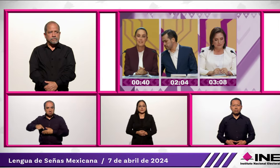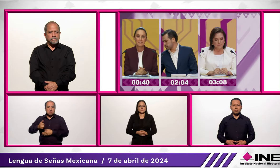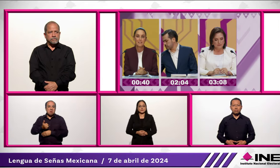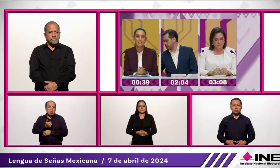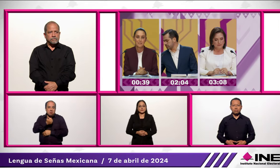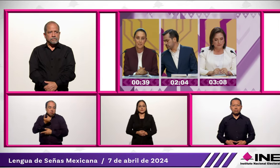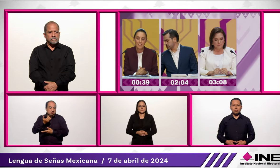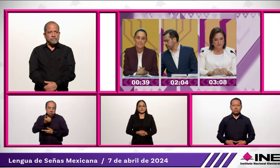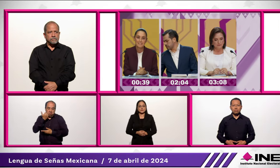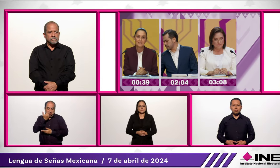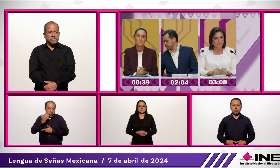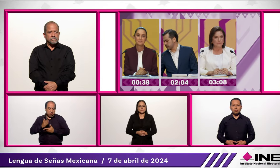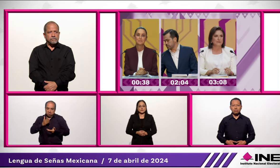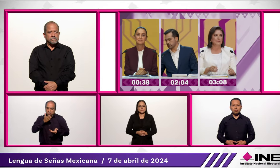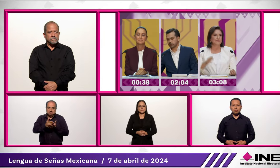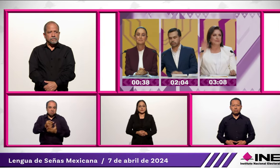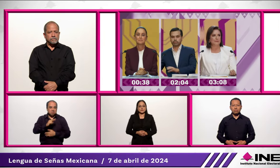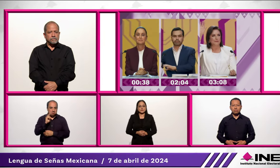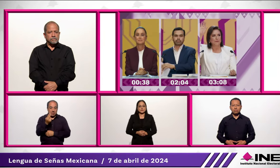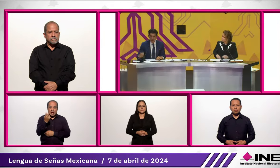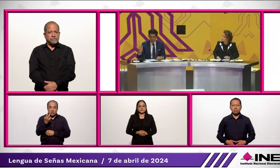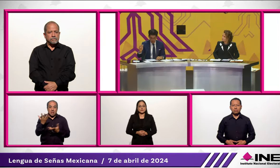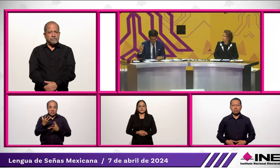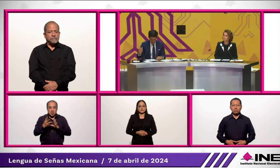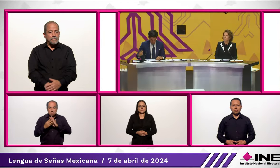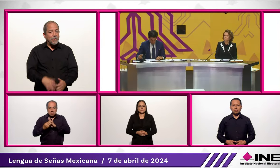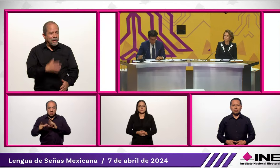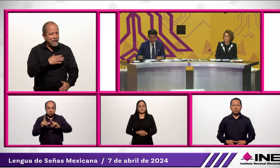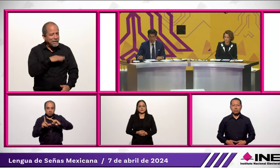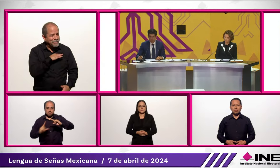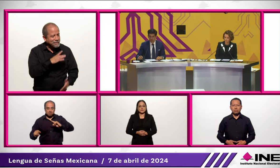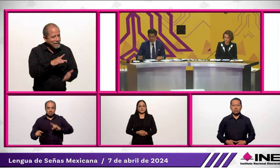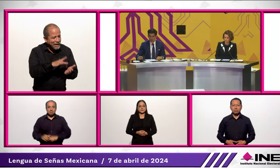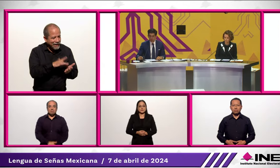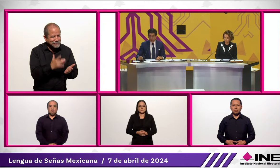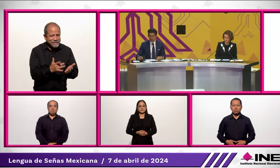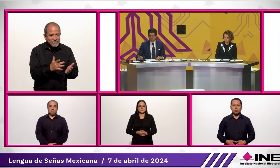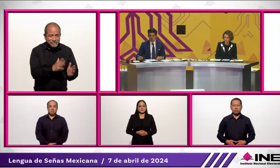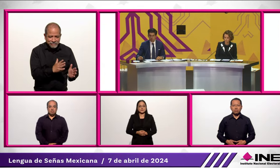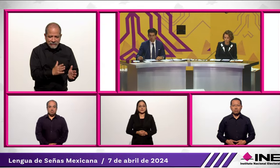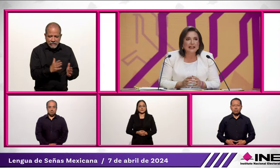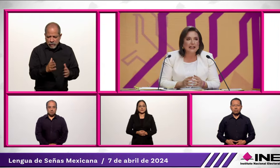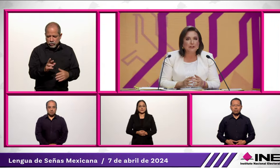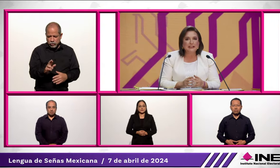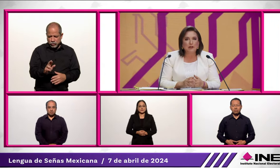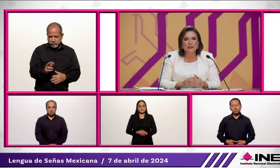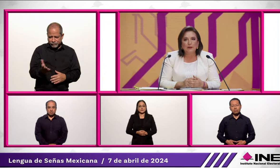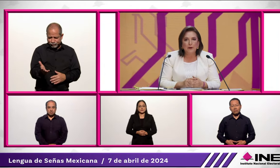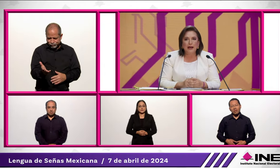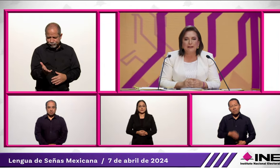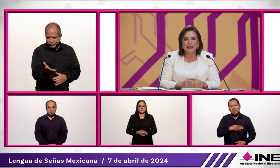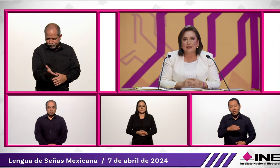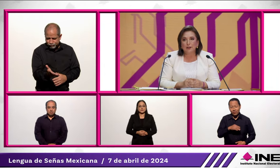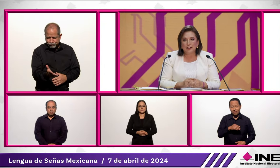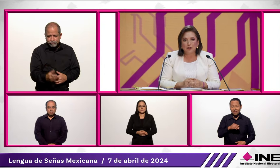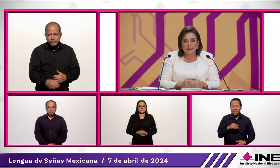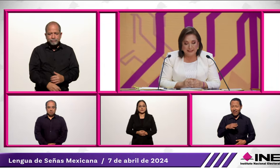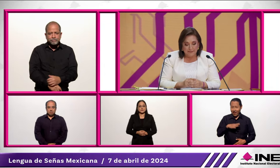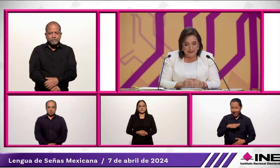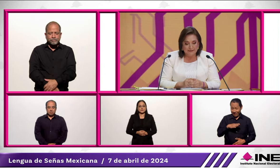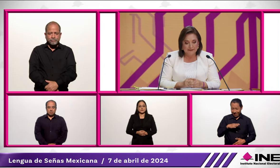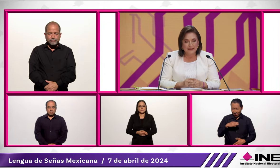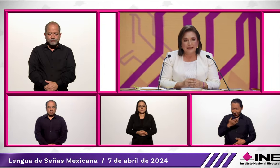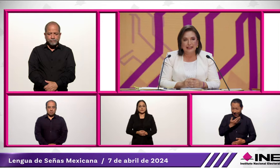vamos a hacer a nivel nacional. Gracias, candidata Claudia Sheinbaum. Candidata Xóchitl Gálvez. Bueno, pues a Claudia se le olvidó hablar del